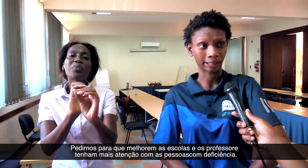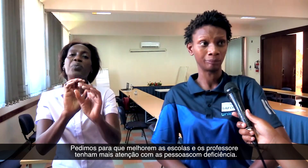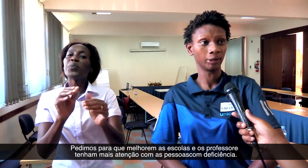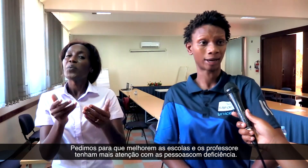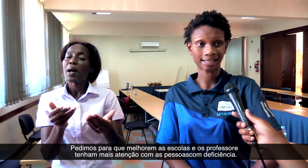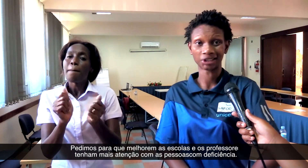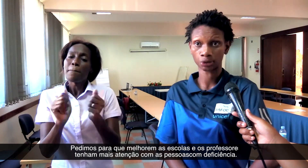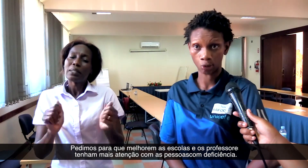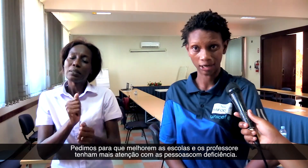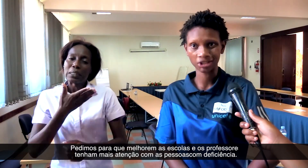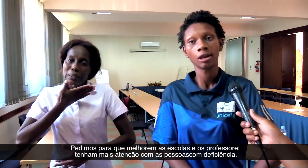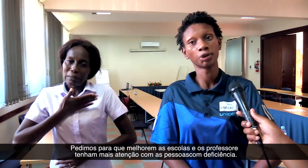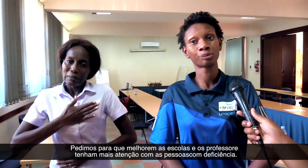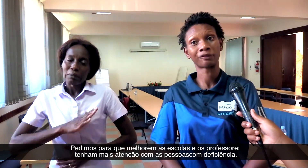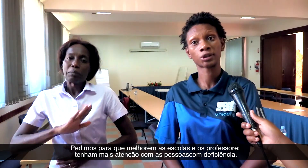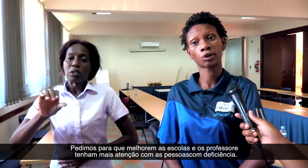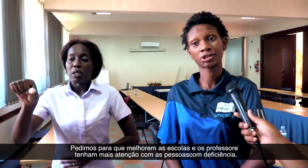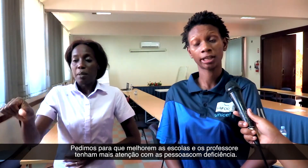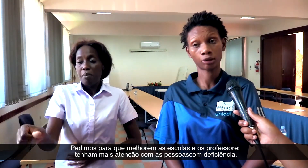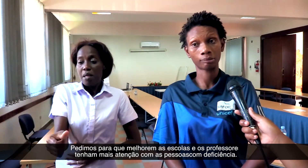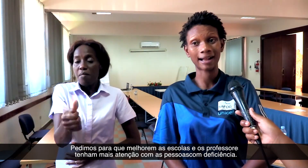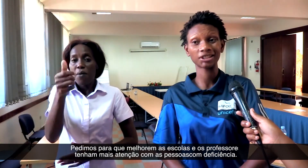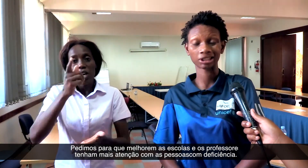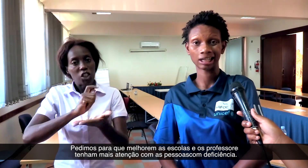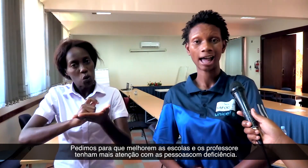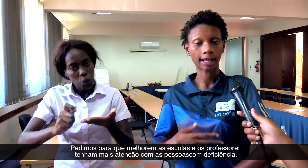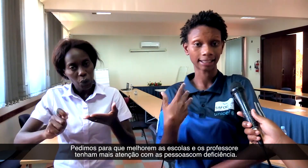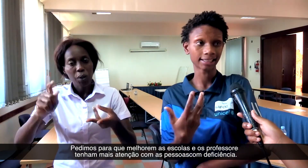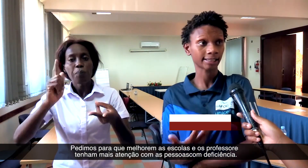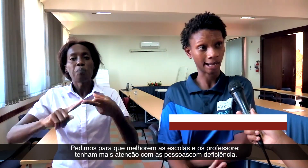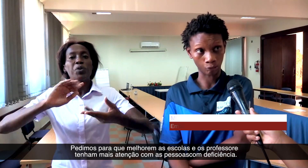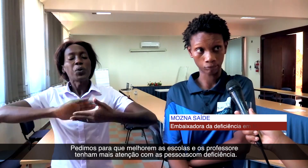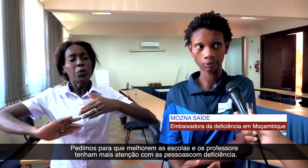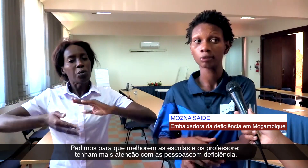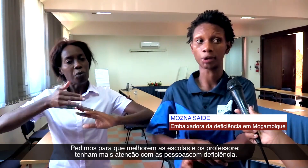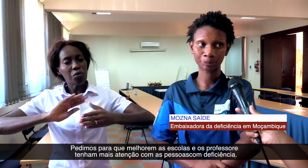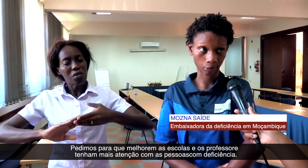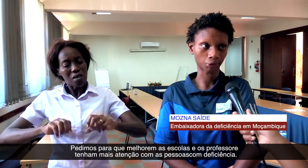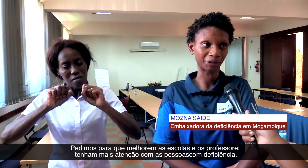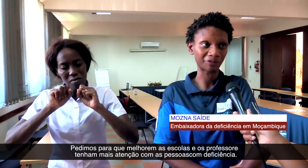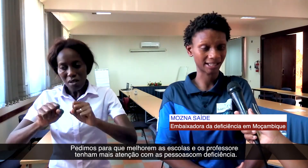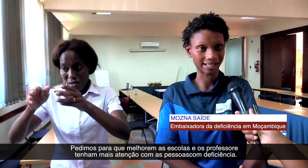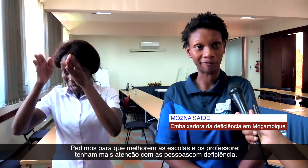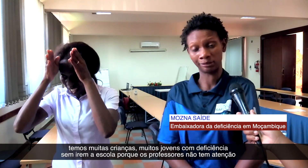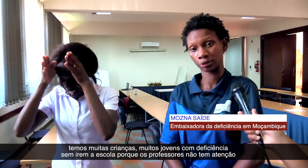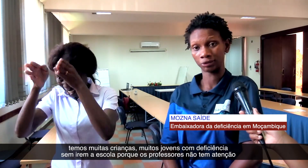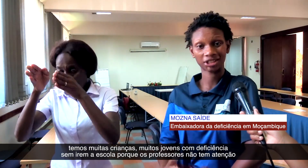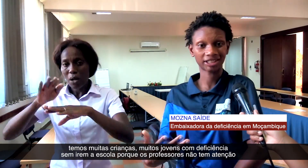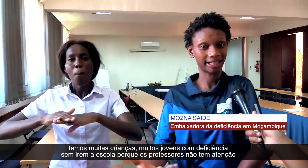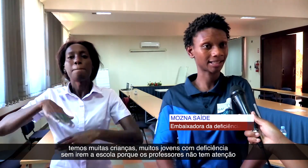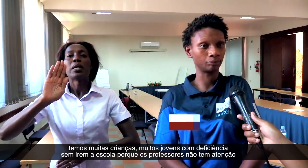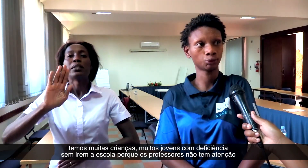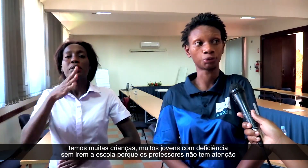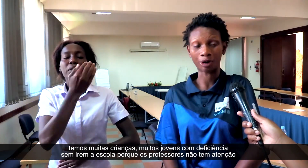Pedimos para que melhorassem as escolas e os professores tenham mais atenção com as pessoas com deficiência. Vimos